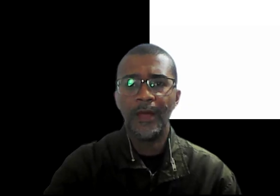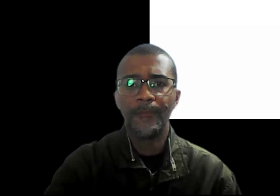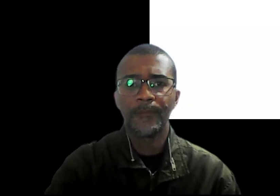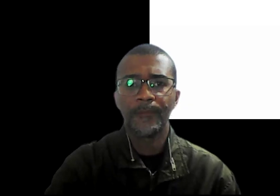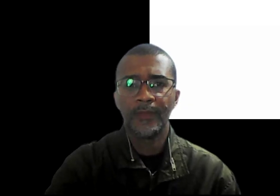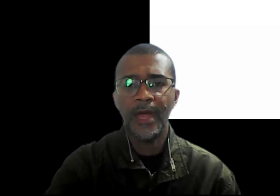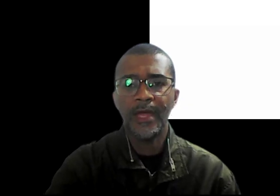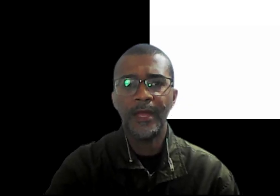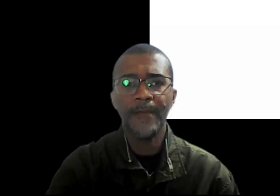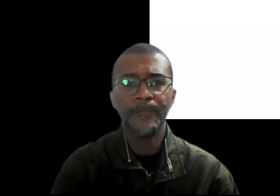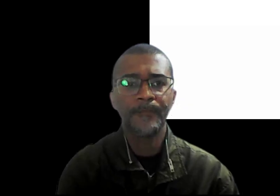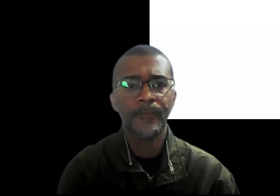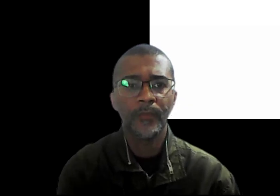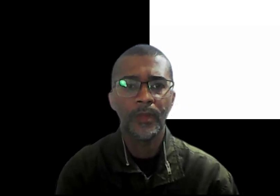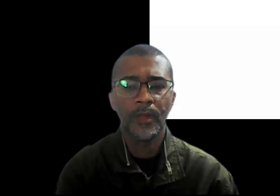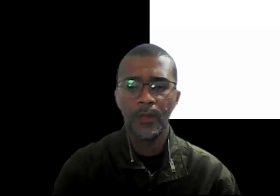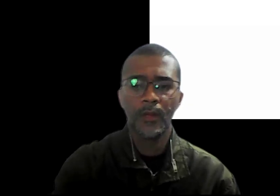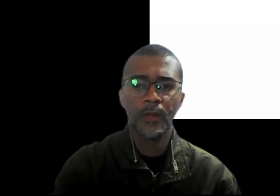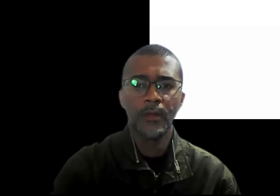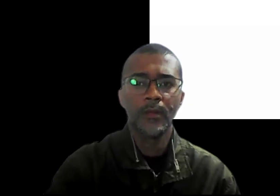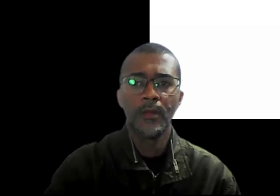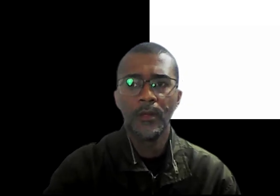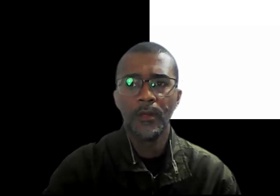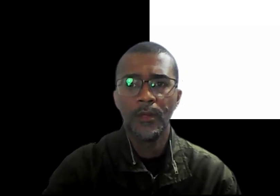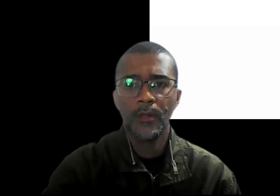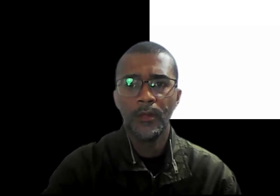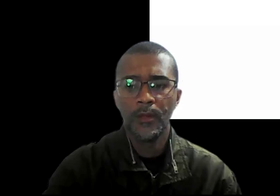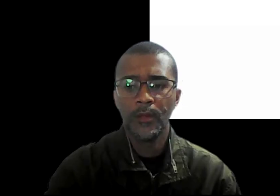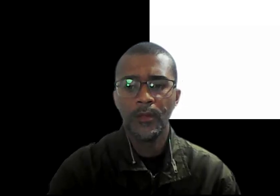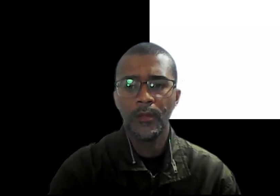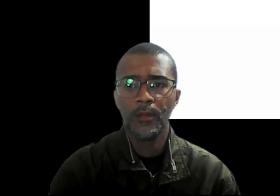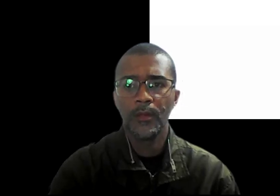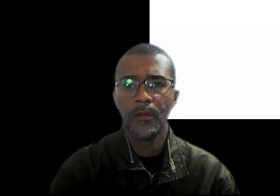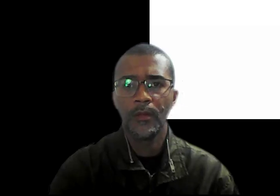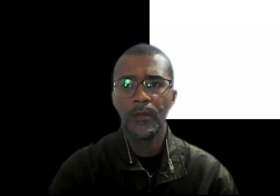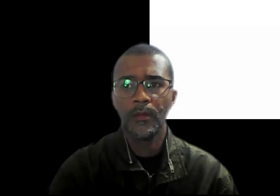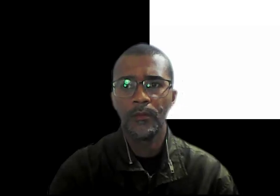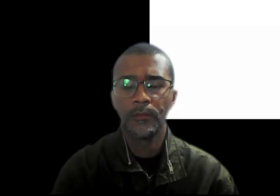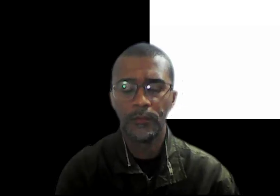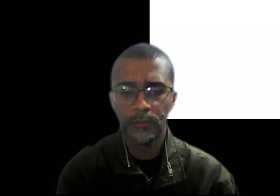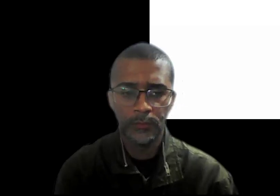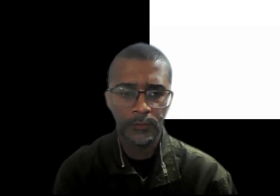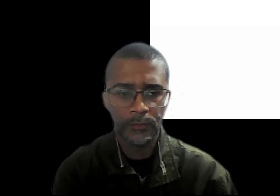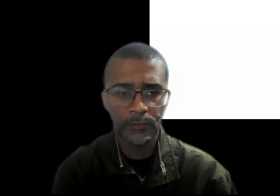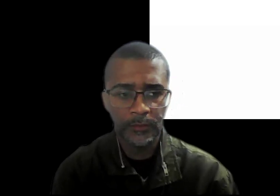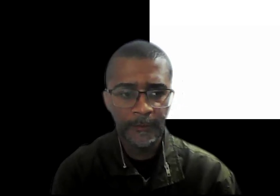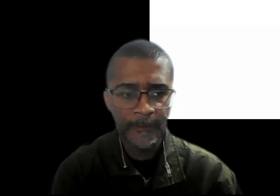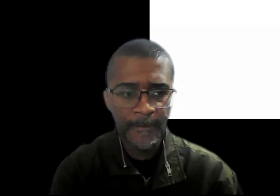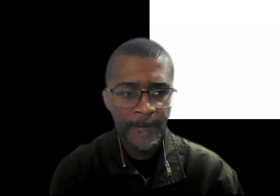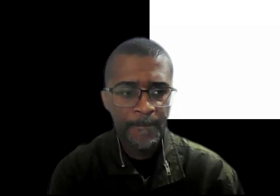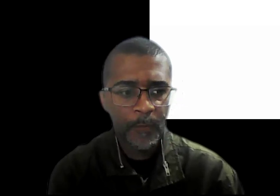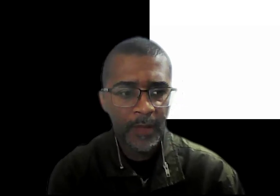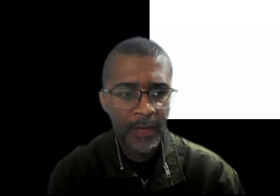Então vamos lá. Tá ainda, né? Sim. Deixa eu incomodar o seu um minutinho. Noemi, como é que está?